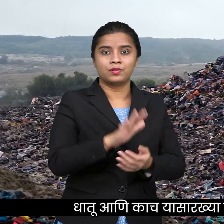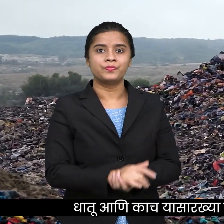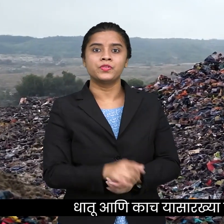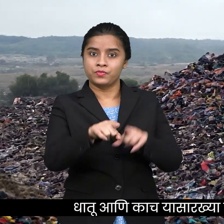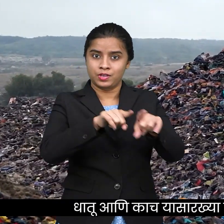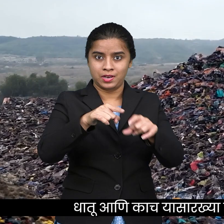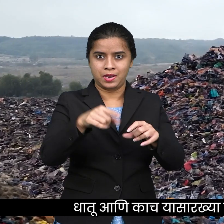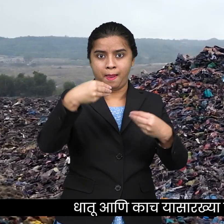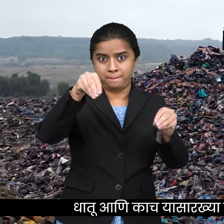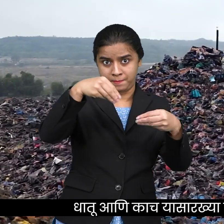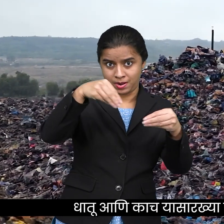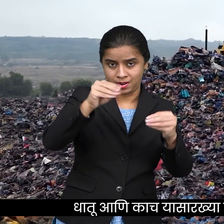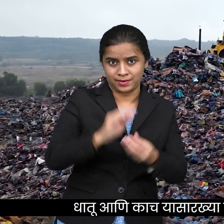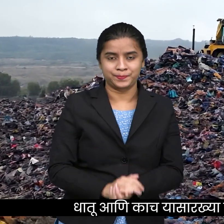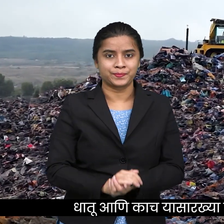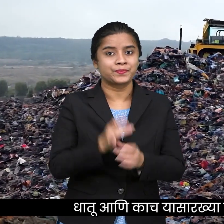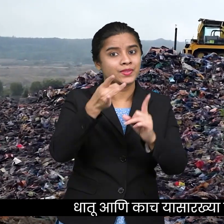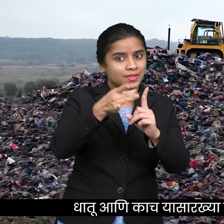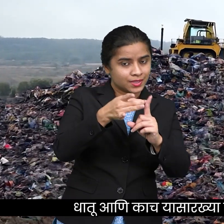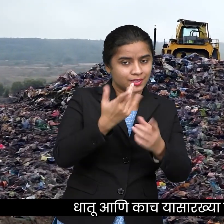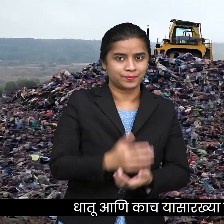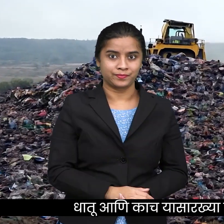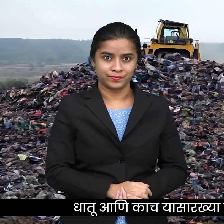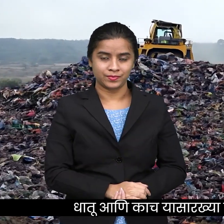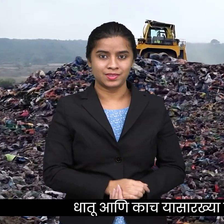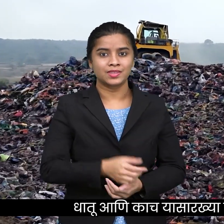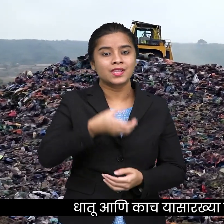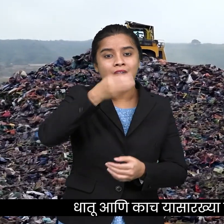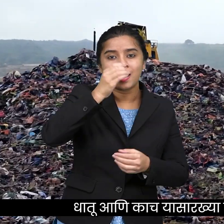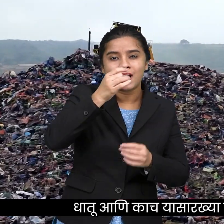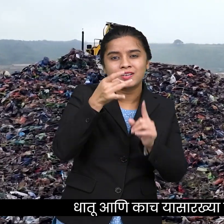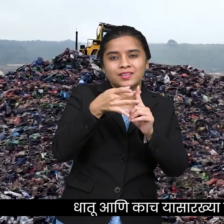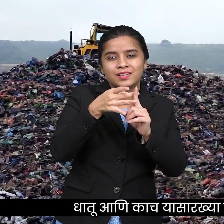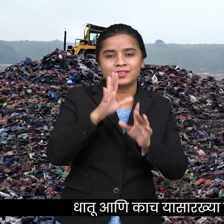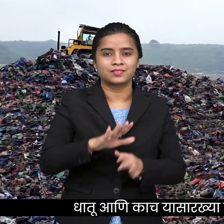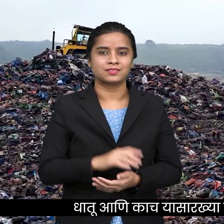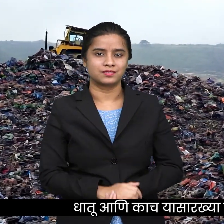धातू आणि काच यासारख्या पुनर्वापर करता येणाऱ्या वस्तूंसाठी आहे.